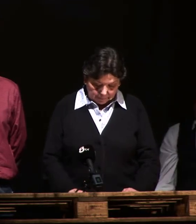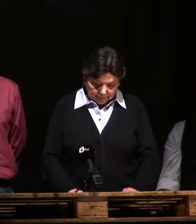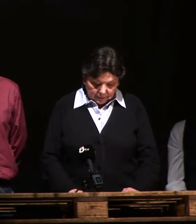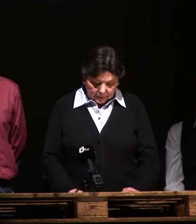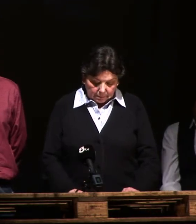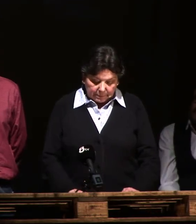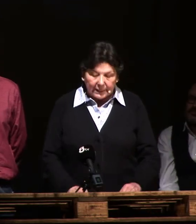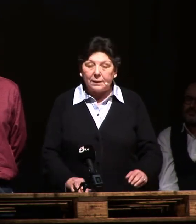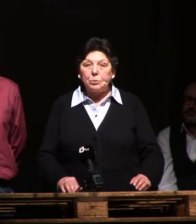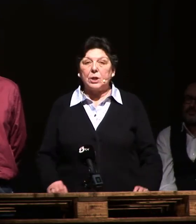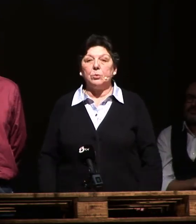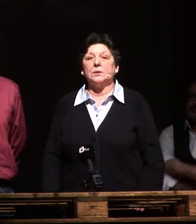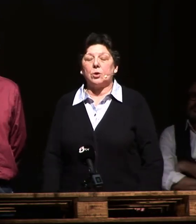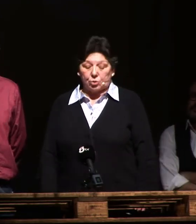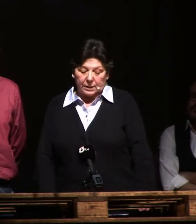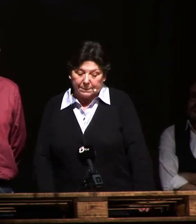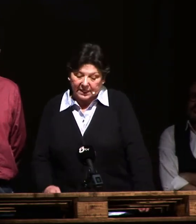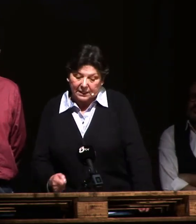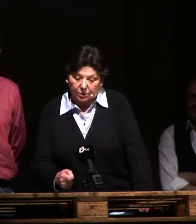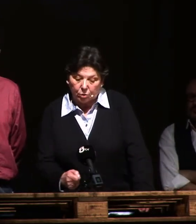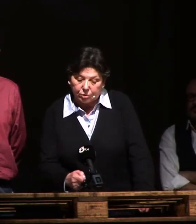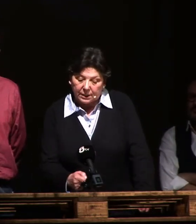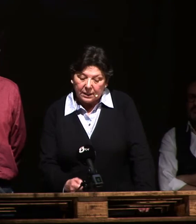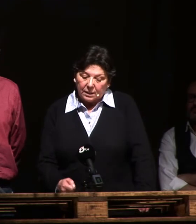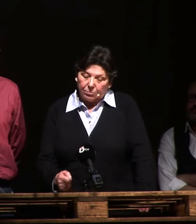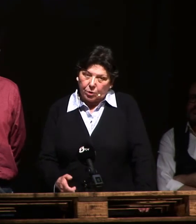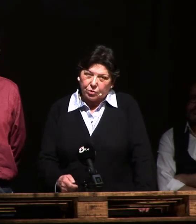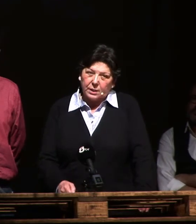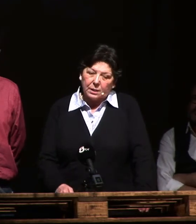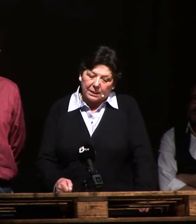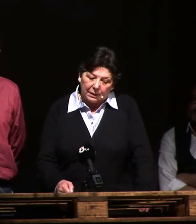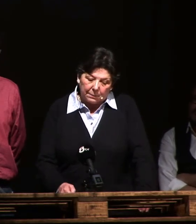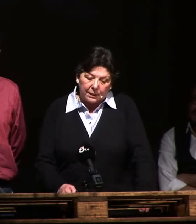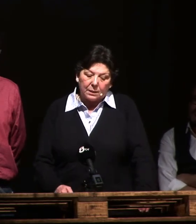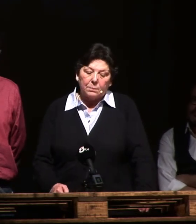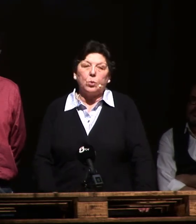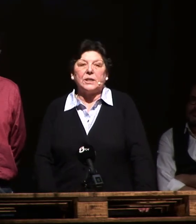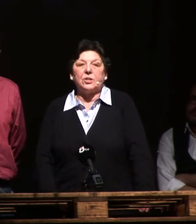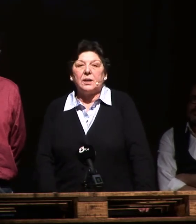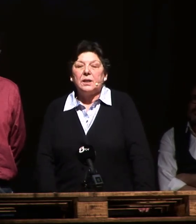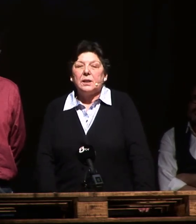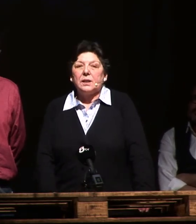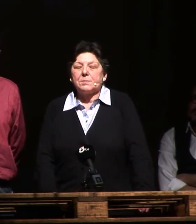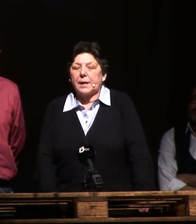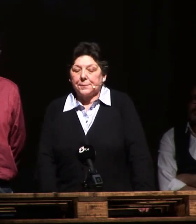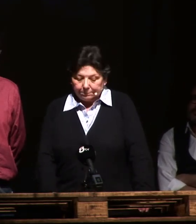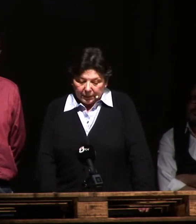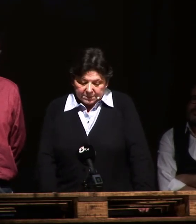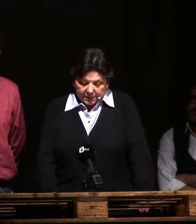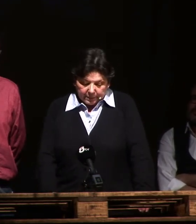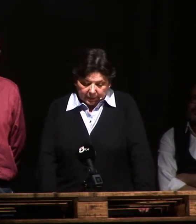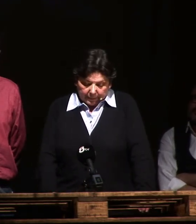precedit. Per tant, busquem una altra cosa, i per aquesta altra cosa, amb força, amb equilibri, amb coratge i amb